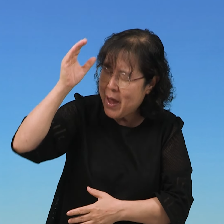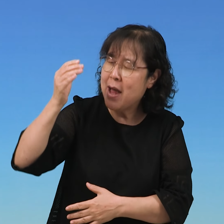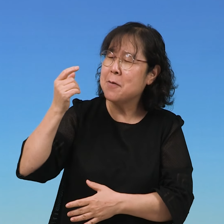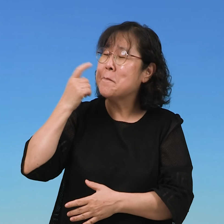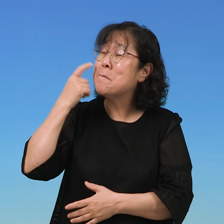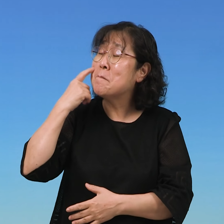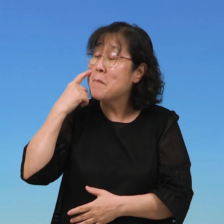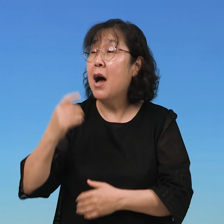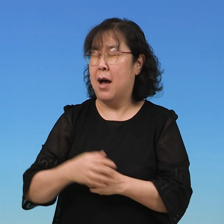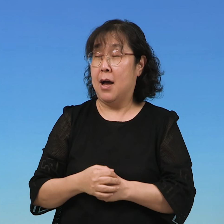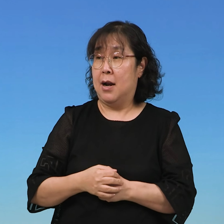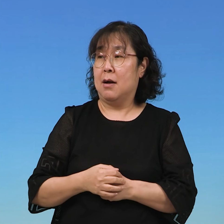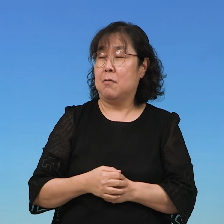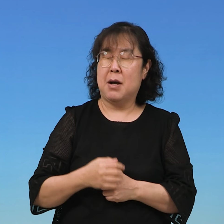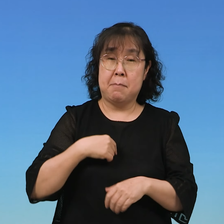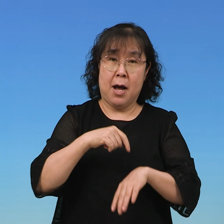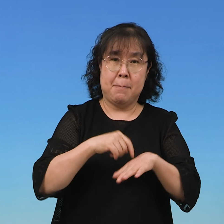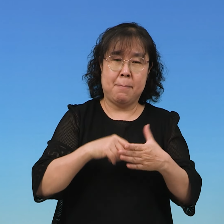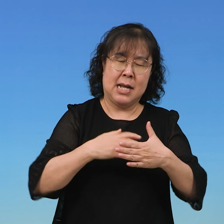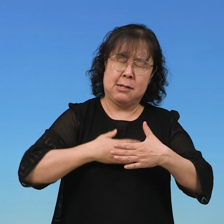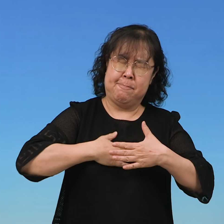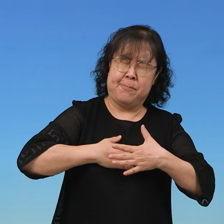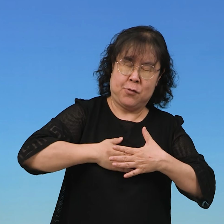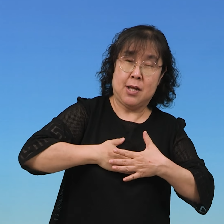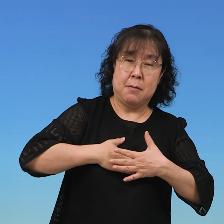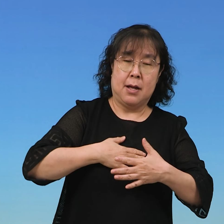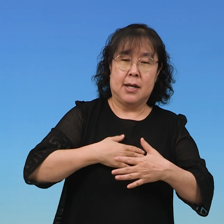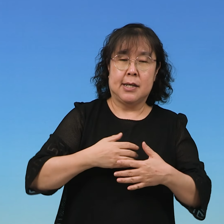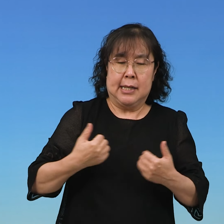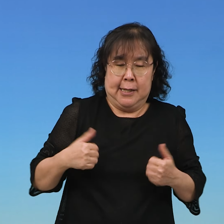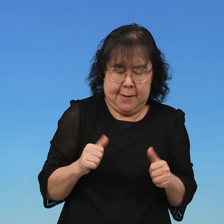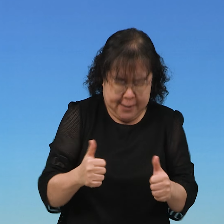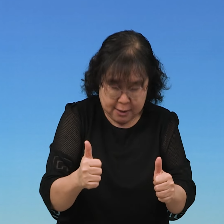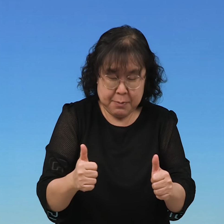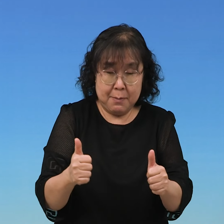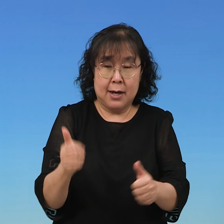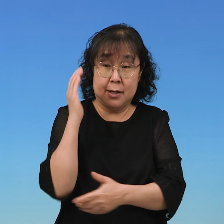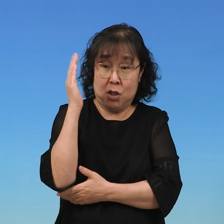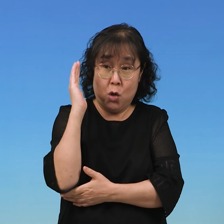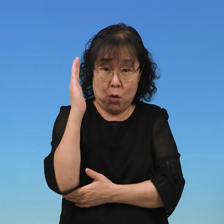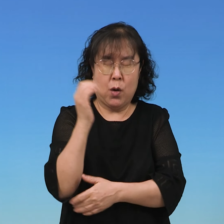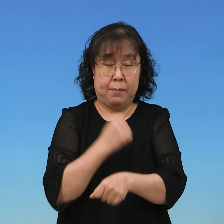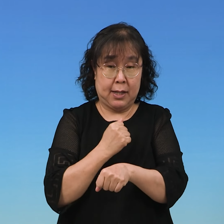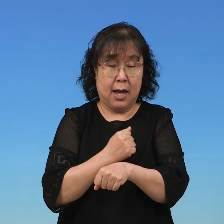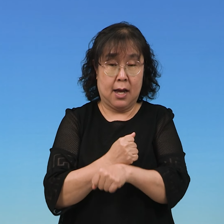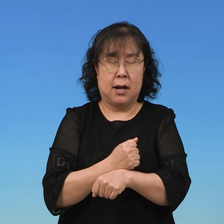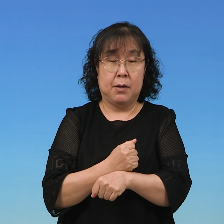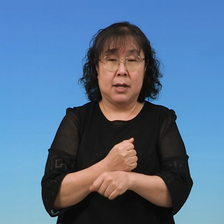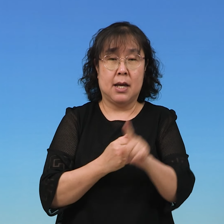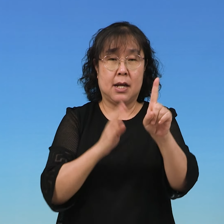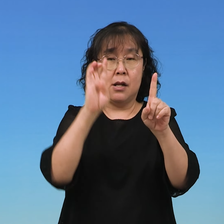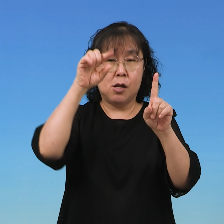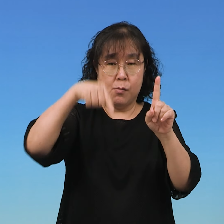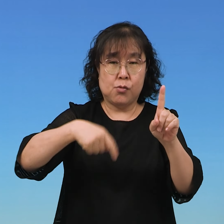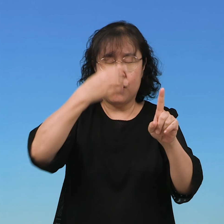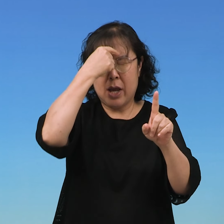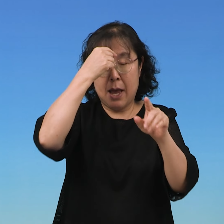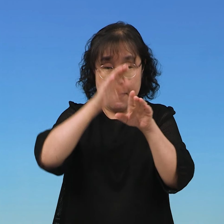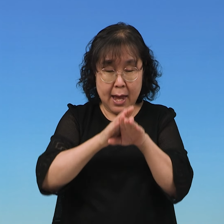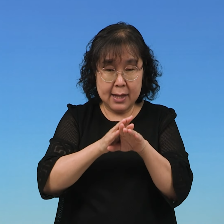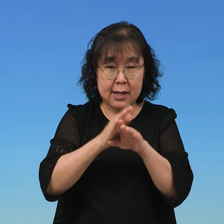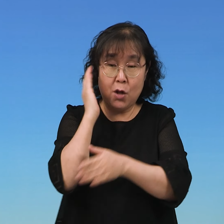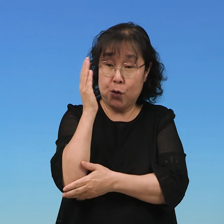얼마나 이게 또 기대가 또 되잖아요. 그래서 이제 일부 예배를 이제 드려요, 보통. 그러면